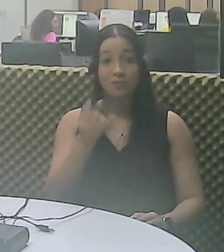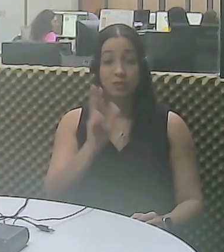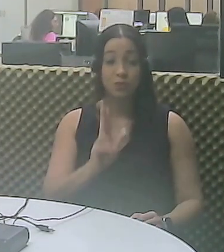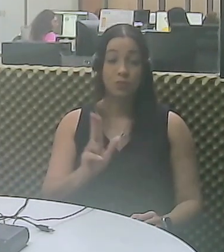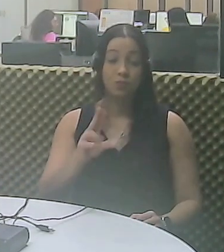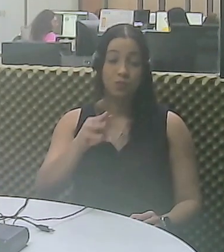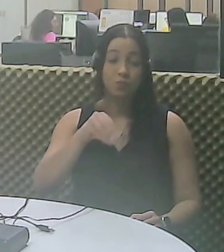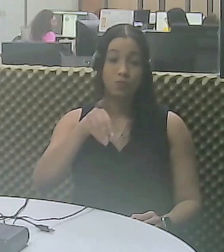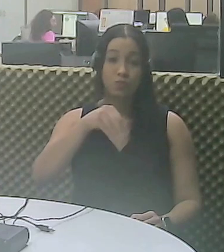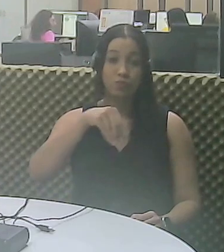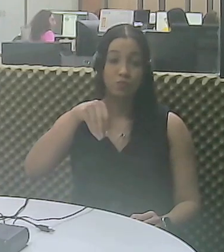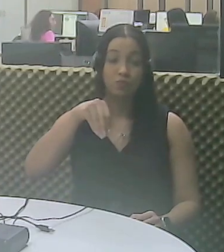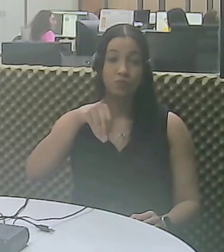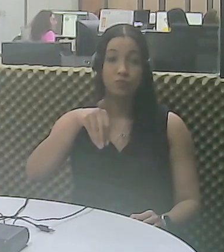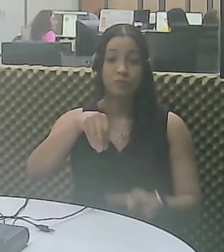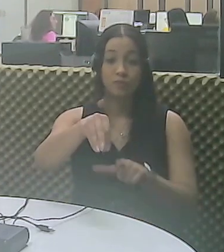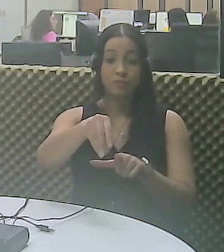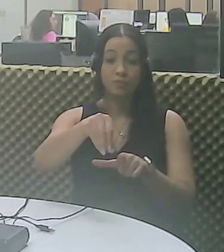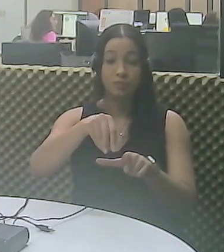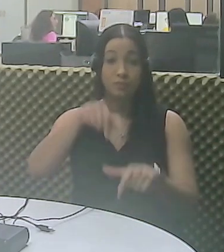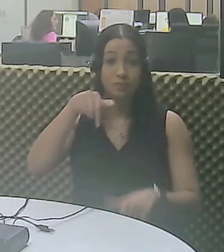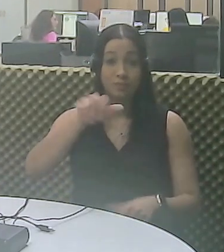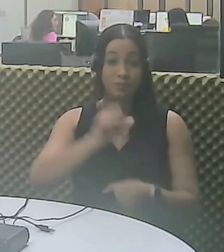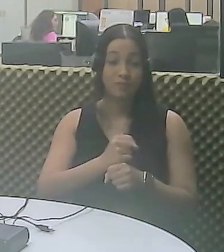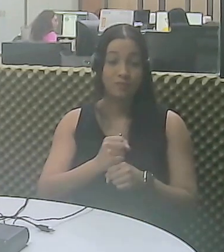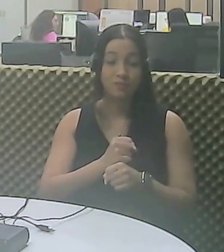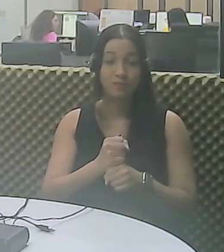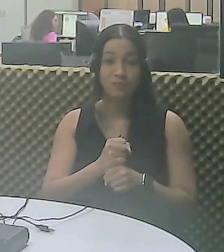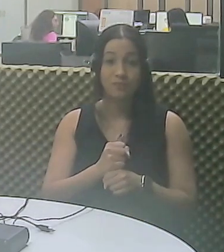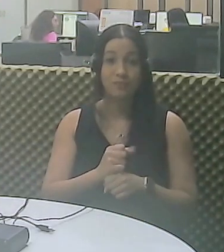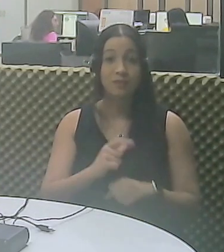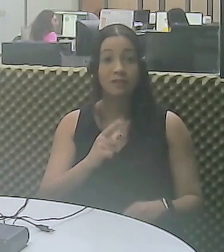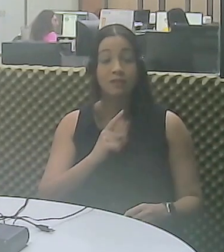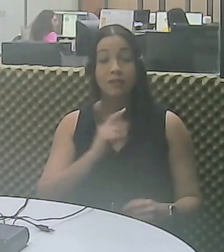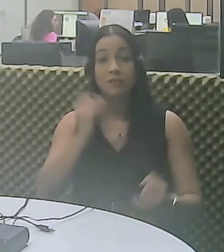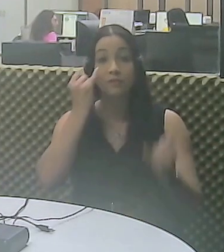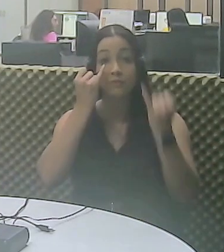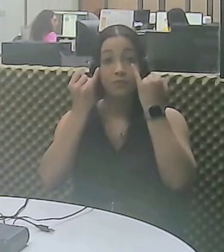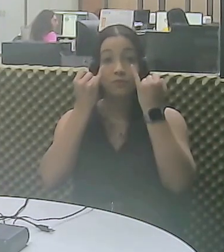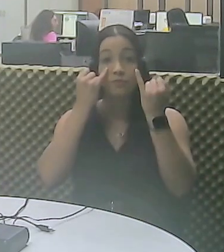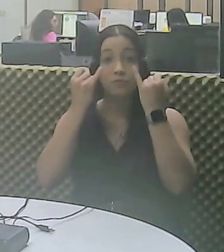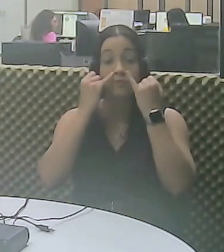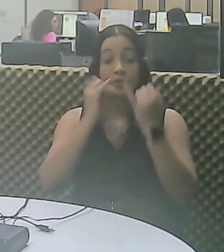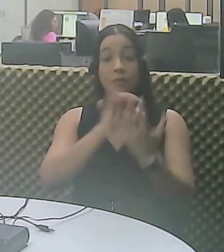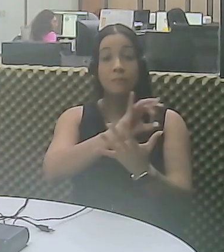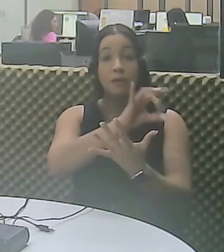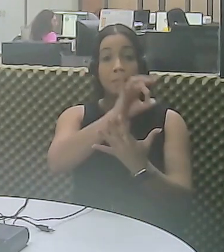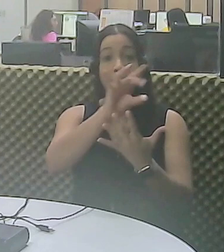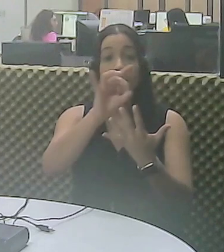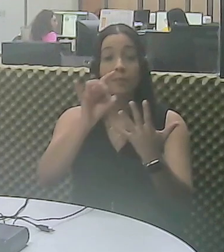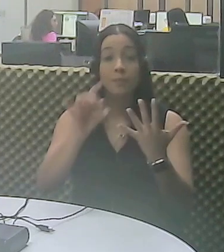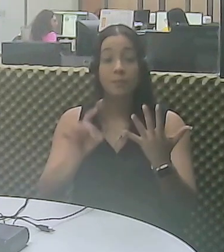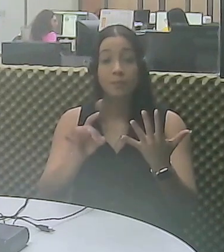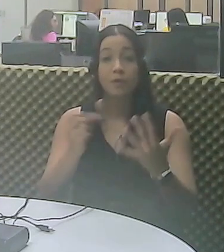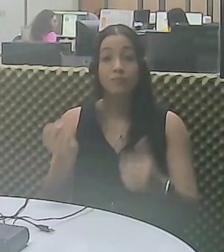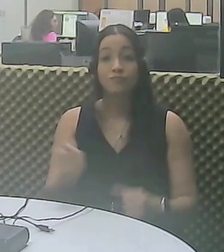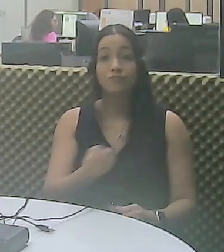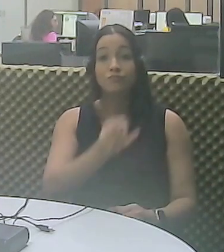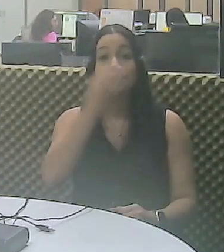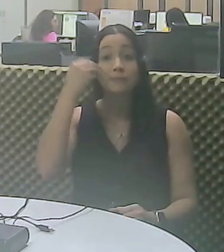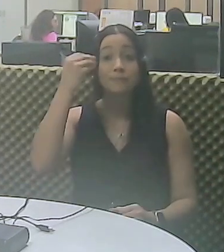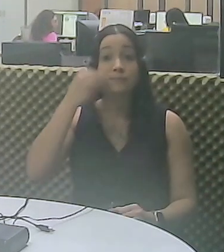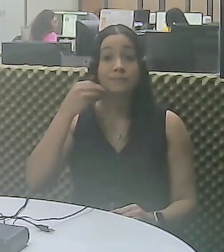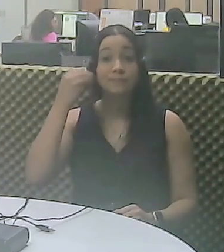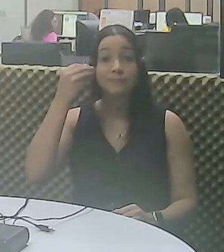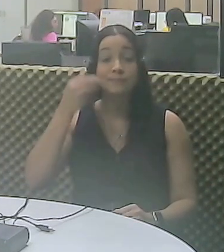de remineralizador neste ano. No material, há dados específicos sobre cada tipo de cultivo e os vários testes